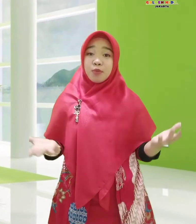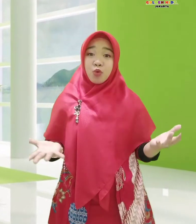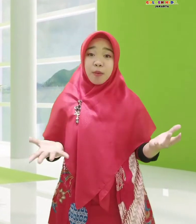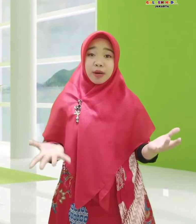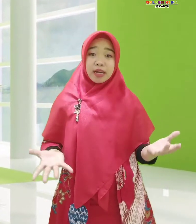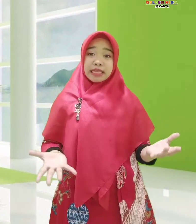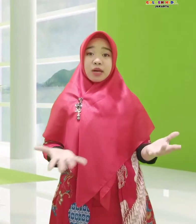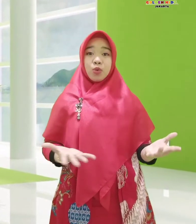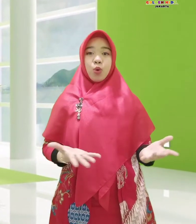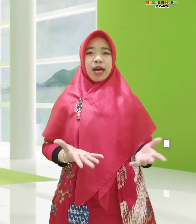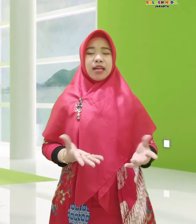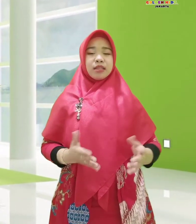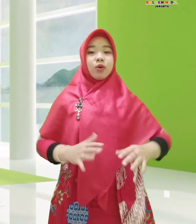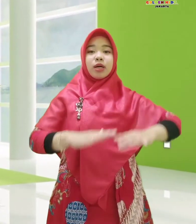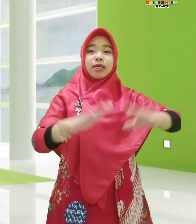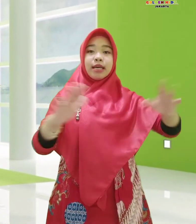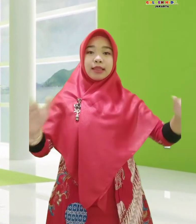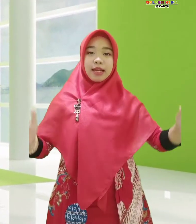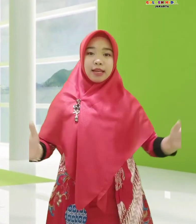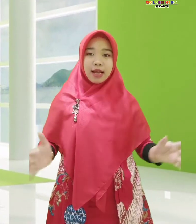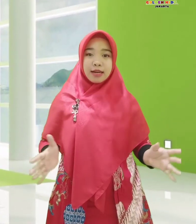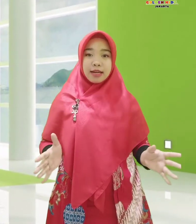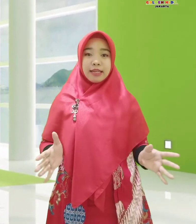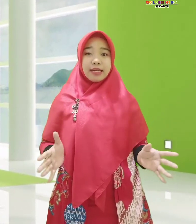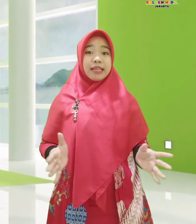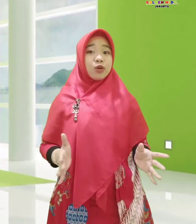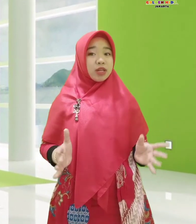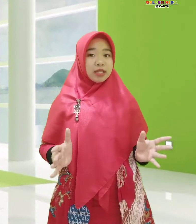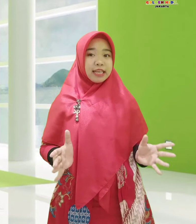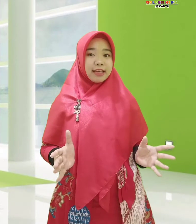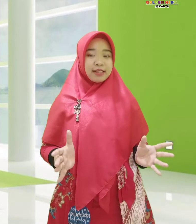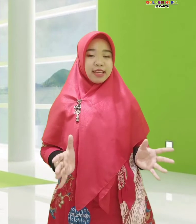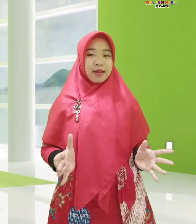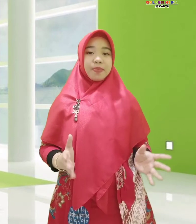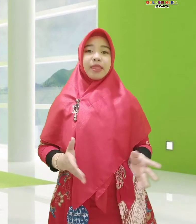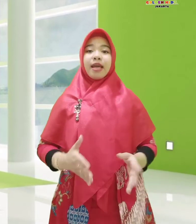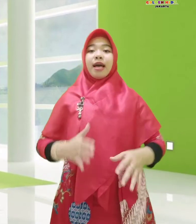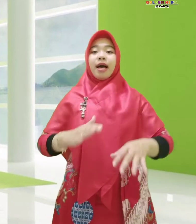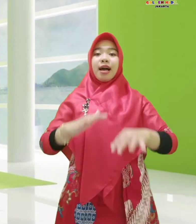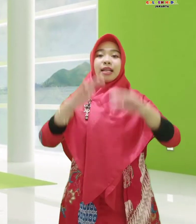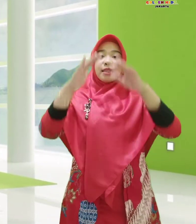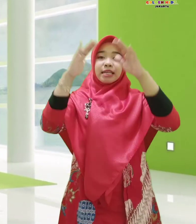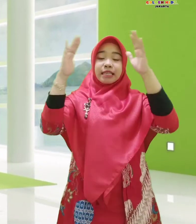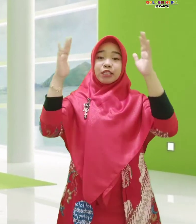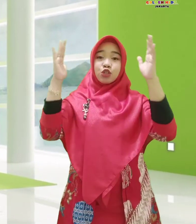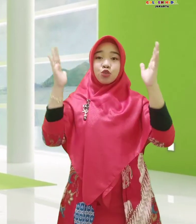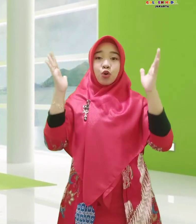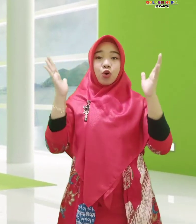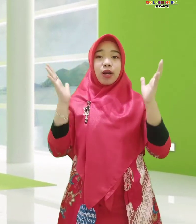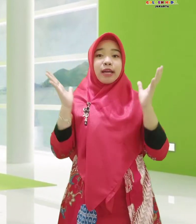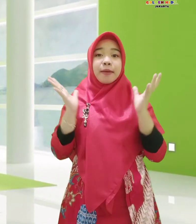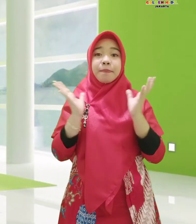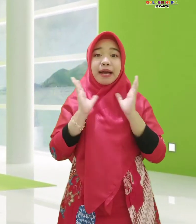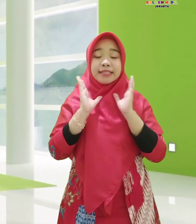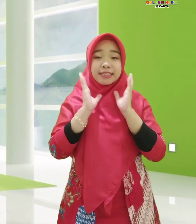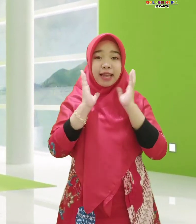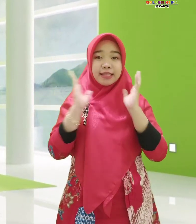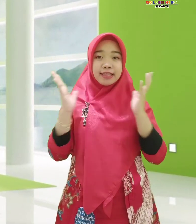Semua pengetahuan atau kegiatan yang ada di lingkungan sekitarnya akan tersensor oleh panca indera